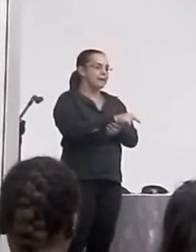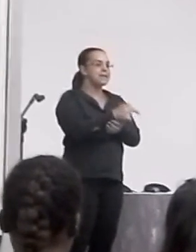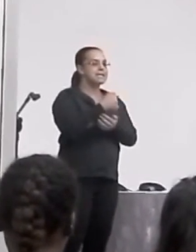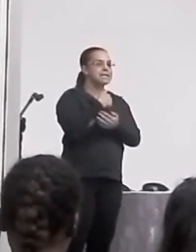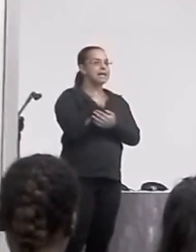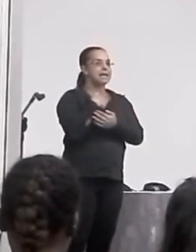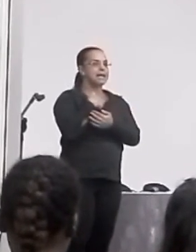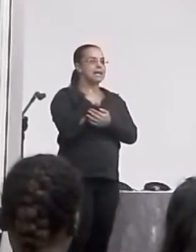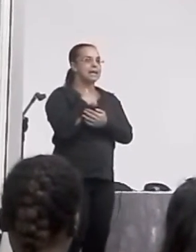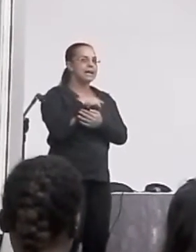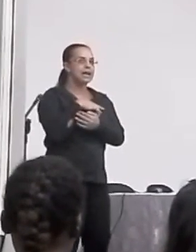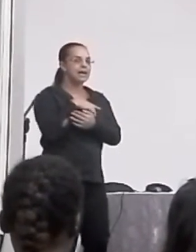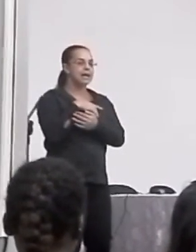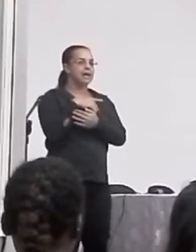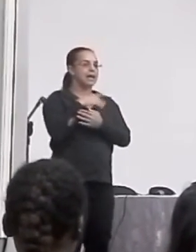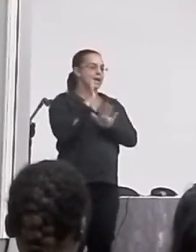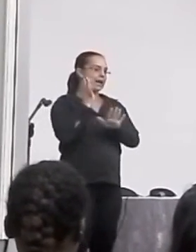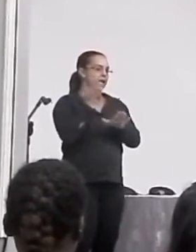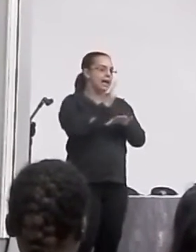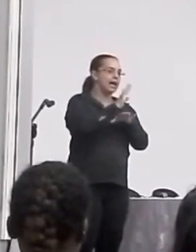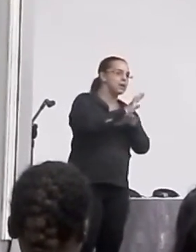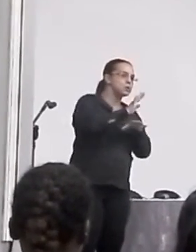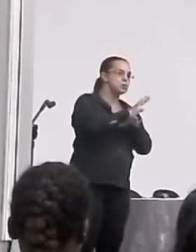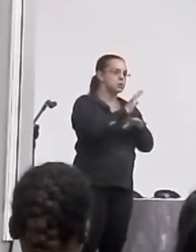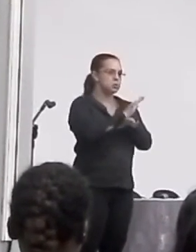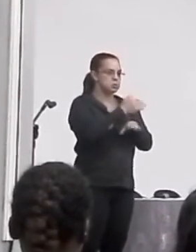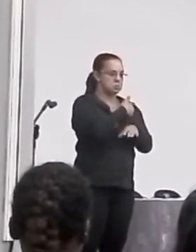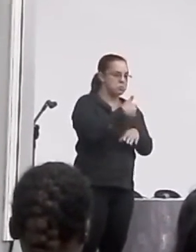militar. Horrível, mas isso existe. Né?